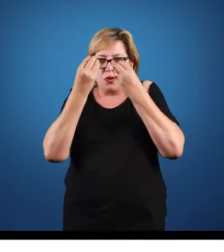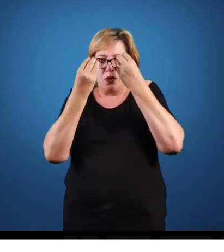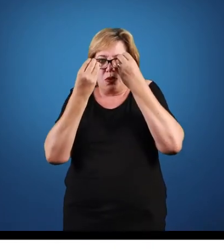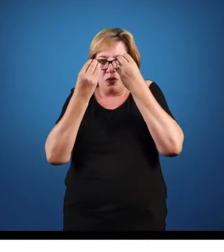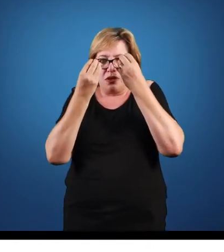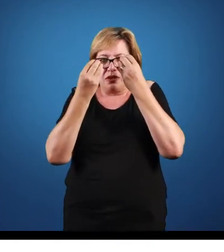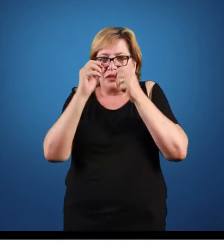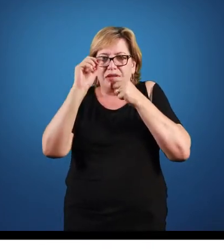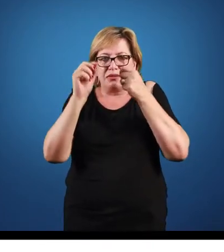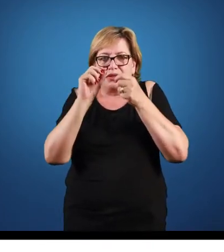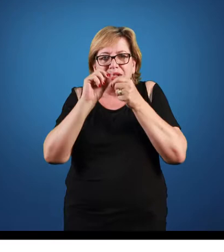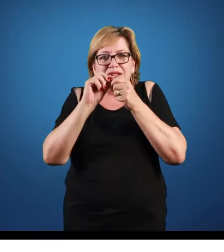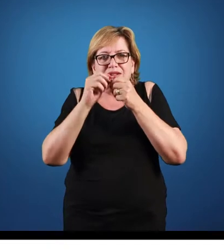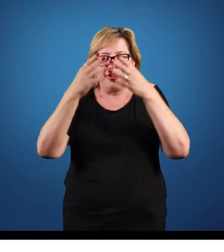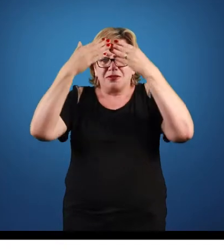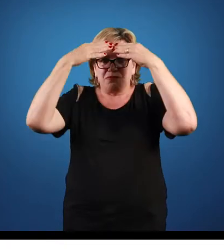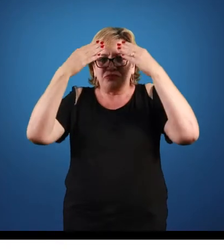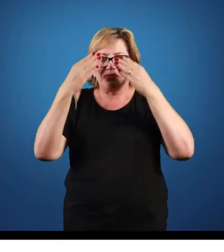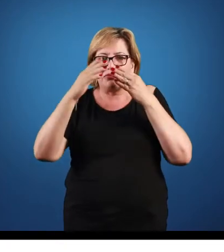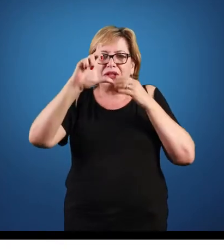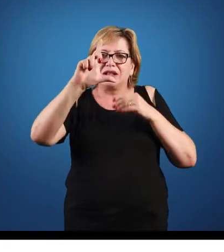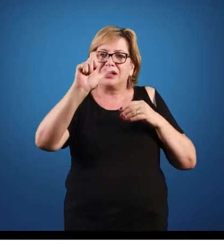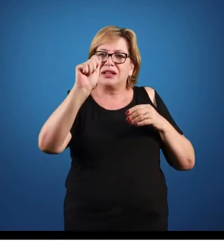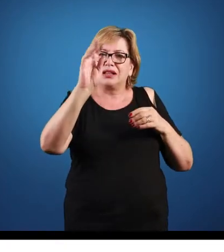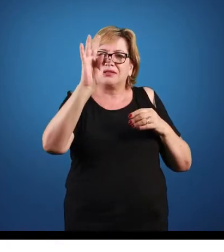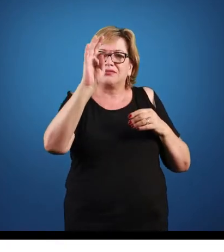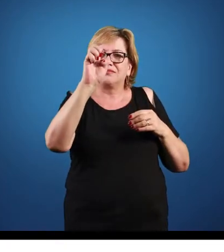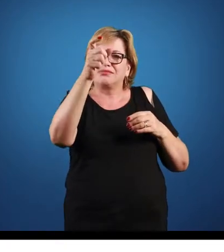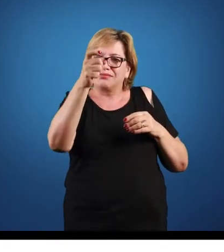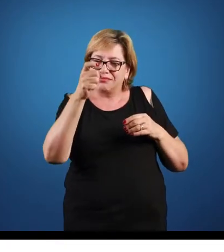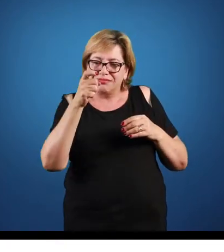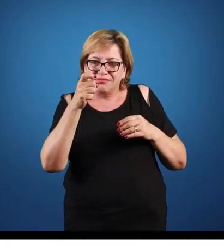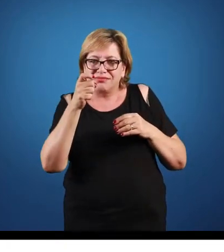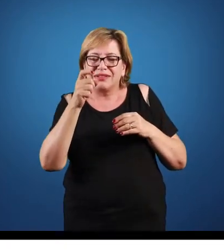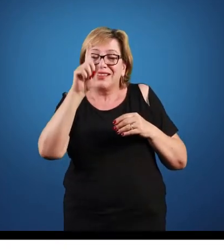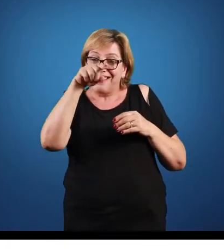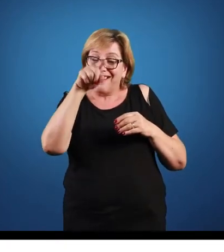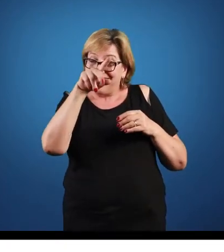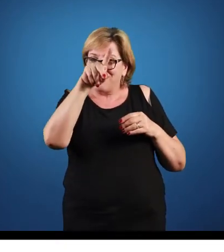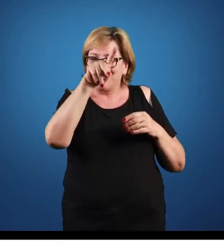colocar a parte feita de nota que é o seu rosto se a pele no caso